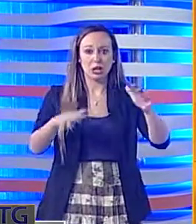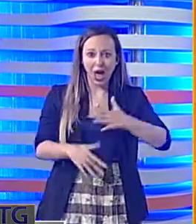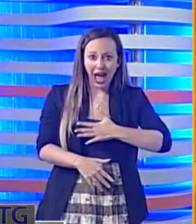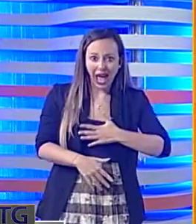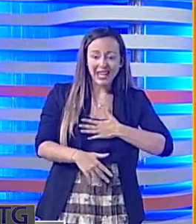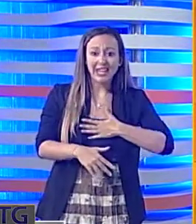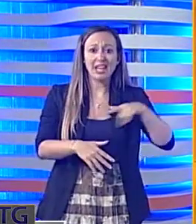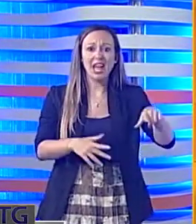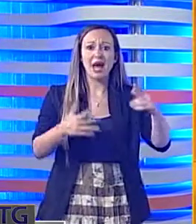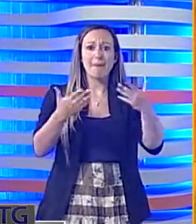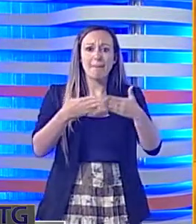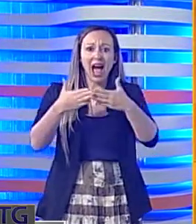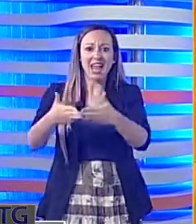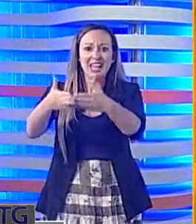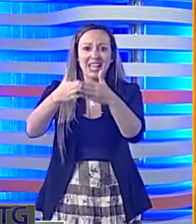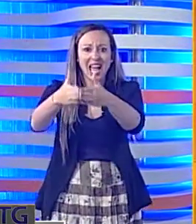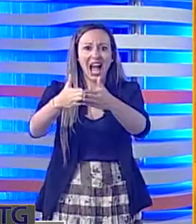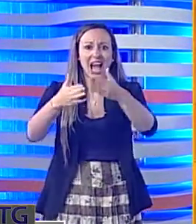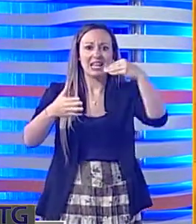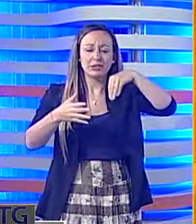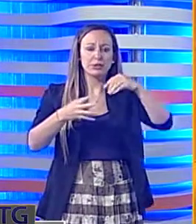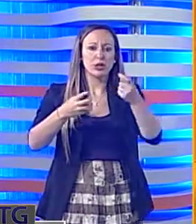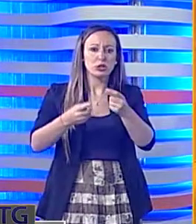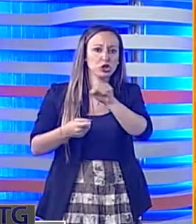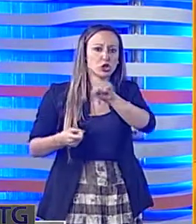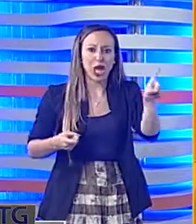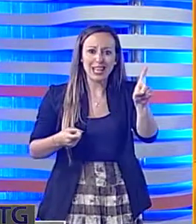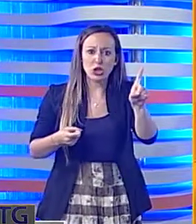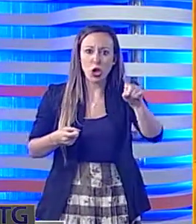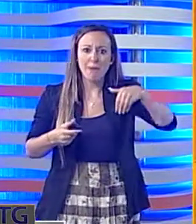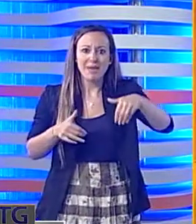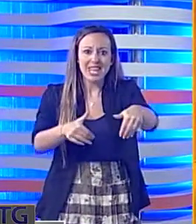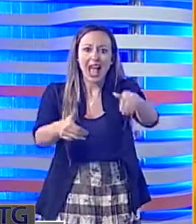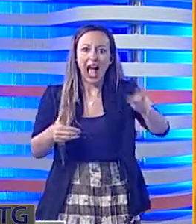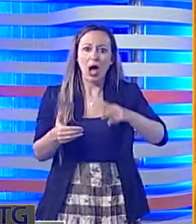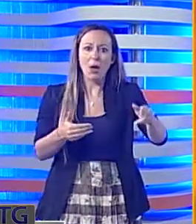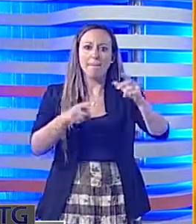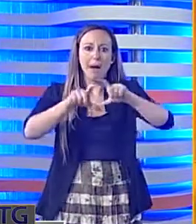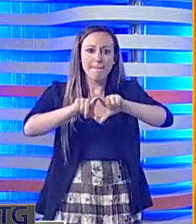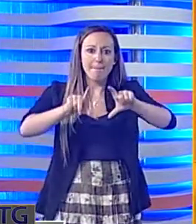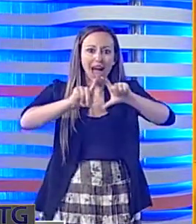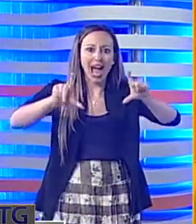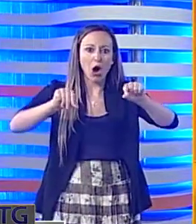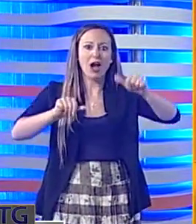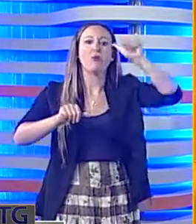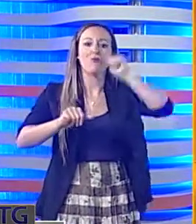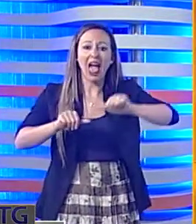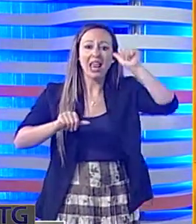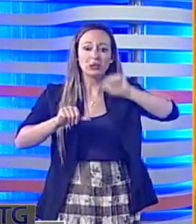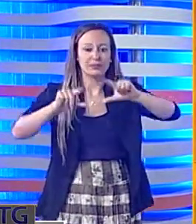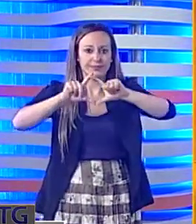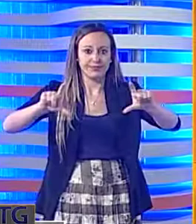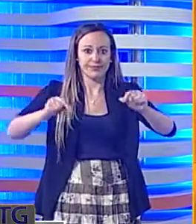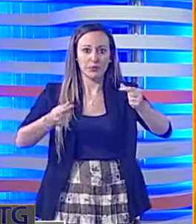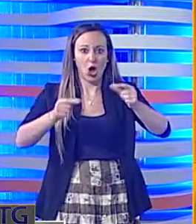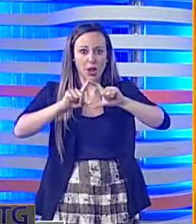di 10 anni su un traghetto con un carico, pensate bene, di 100.000 euro in